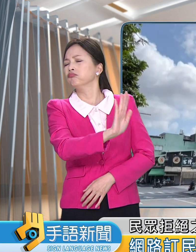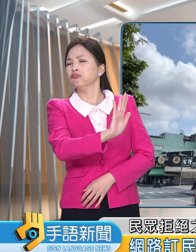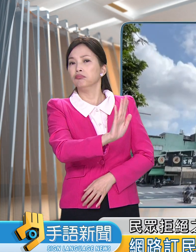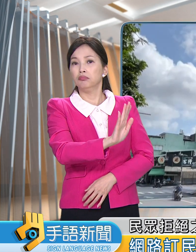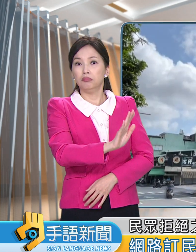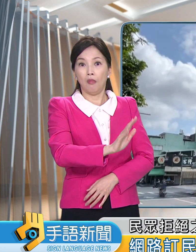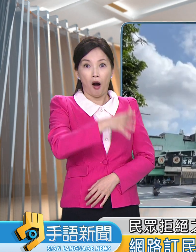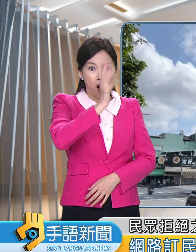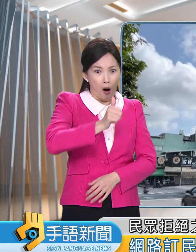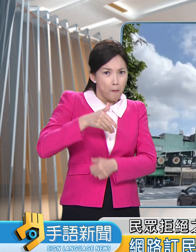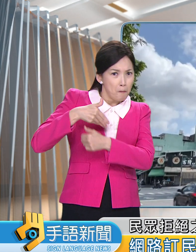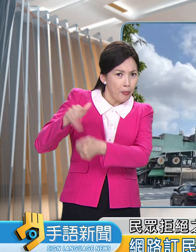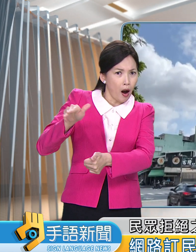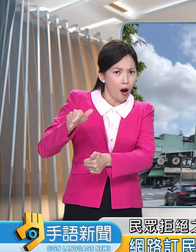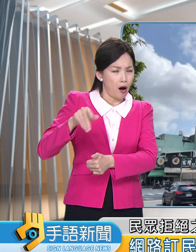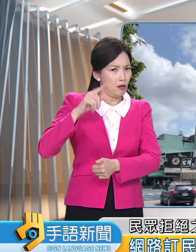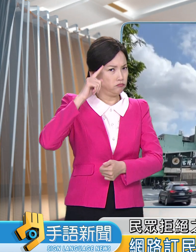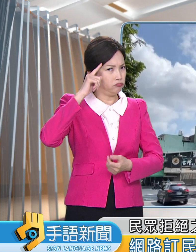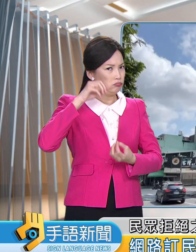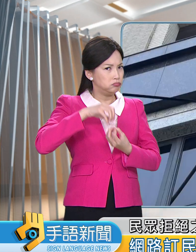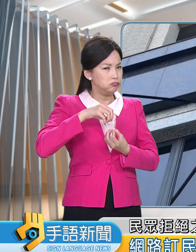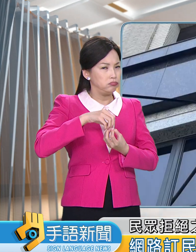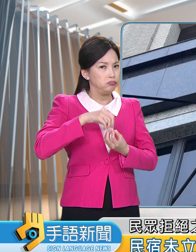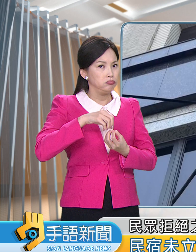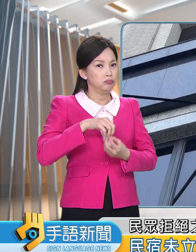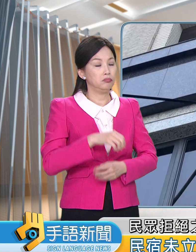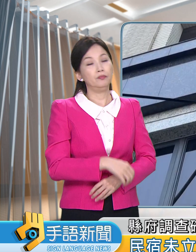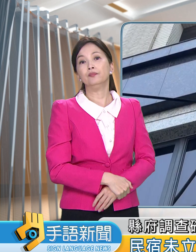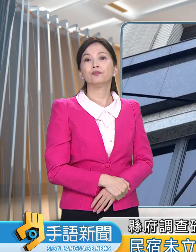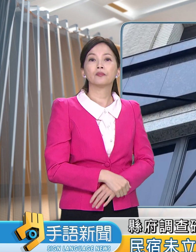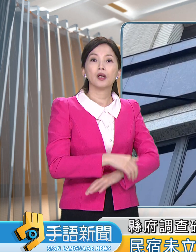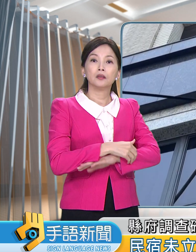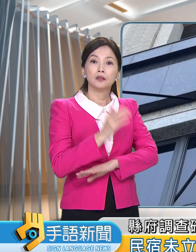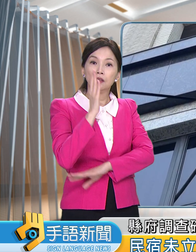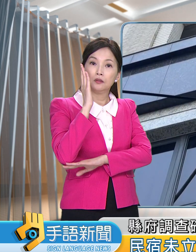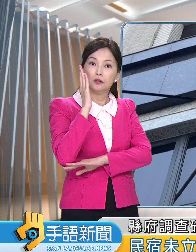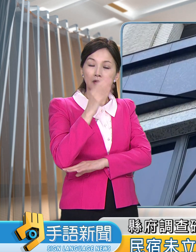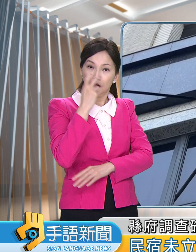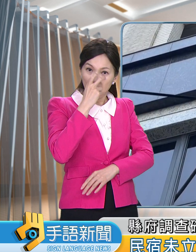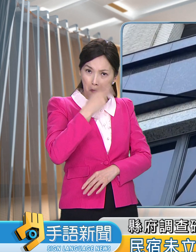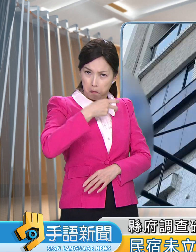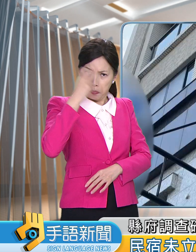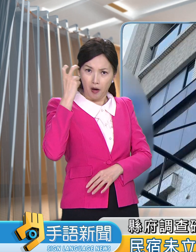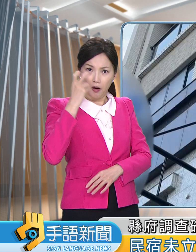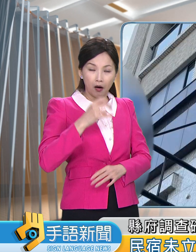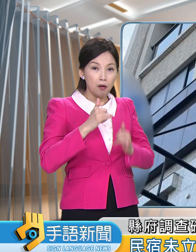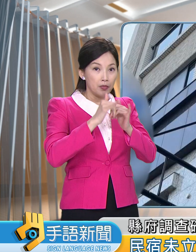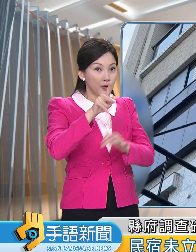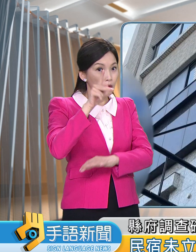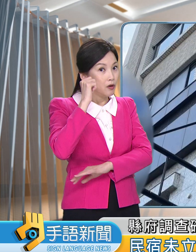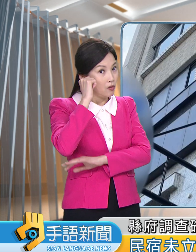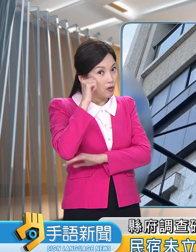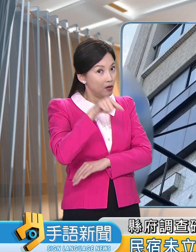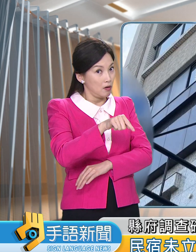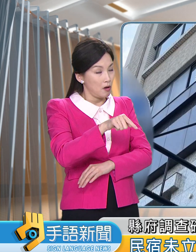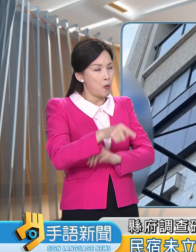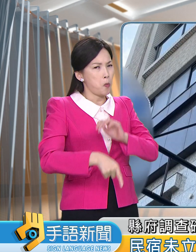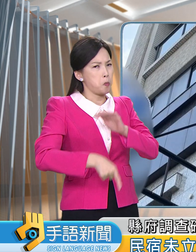后，对方竟然就不接单。县府调查确认，这间业者是非法民